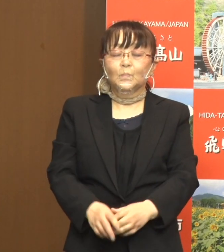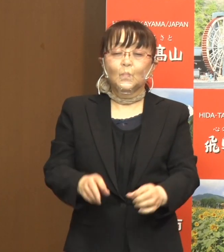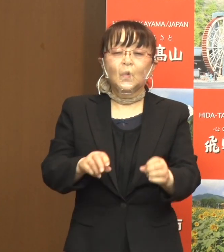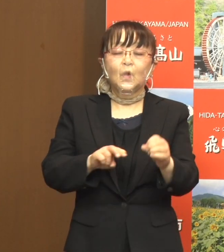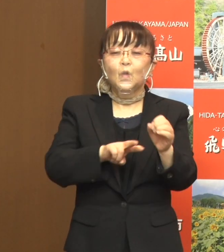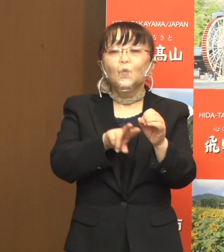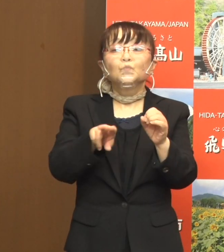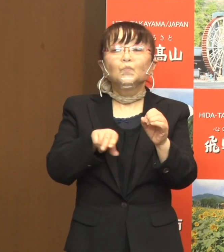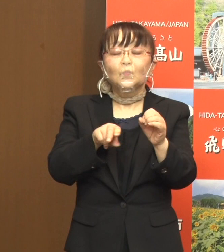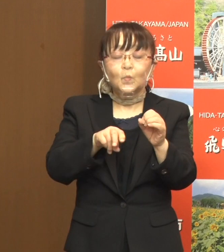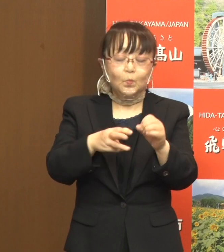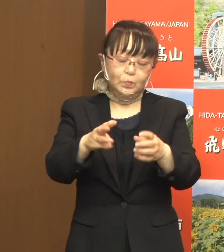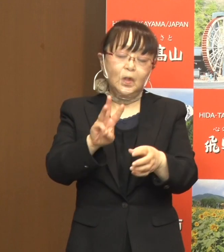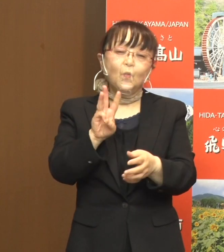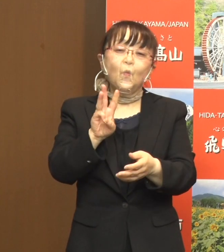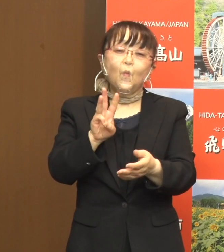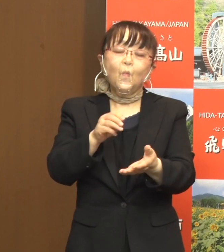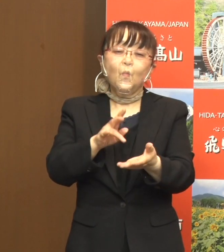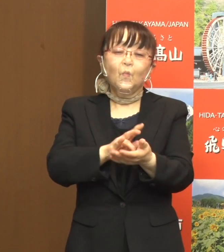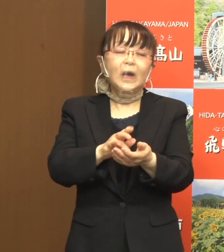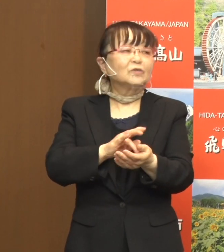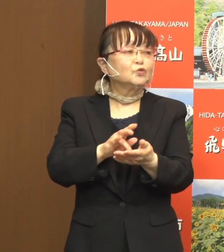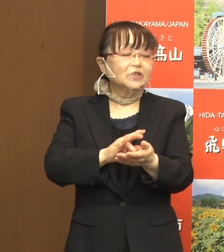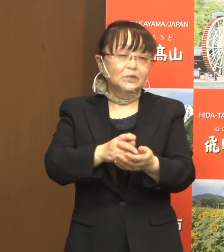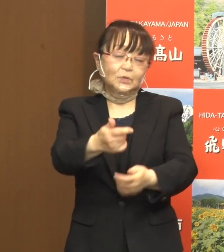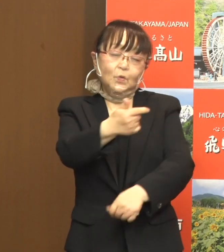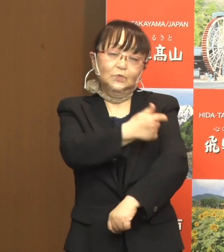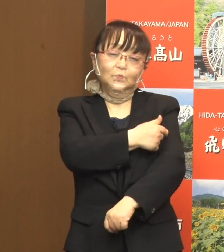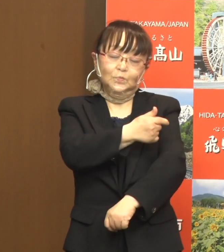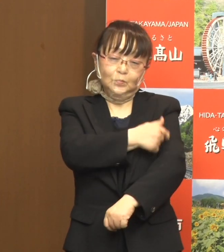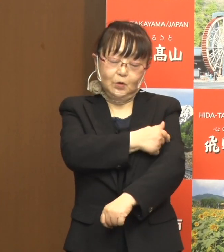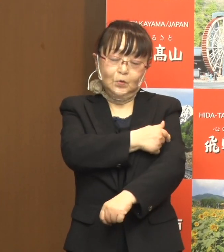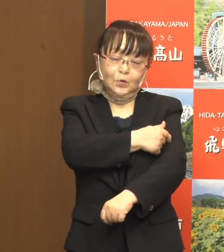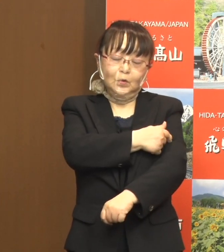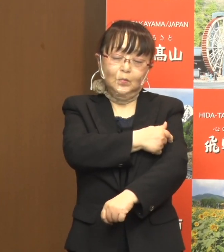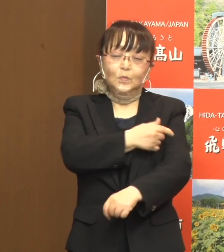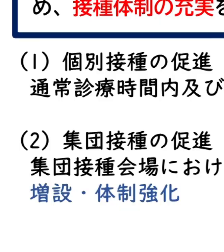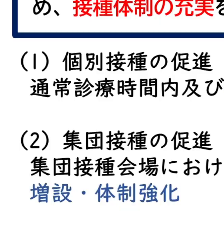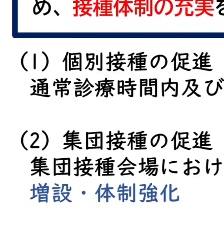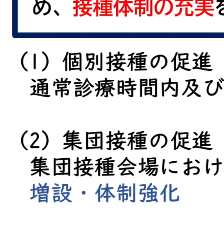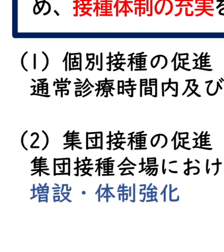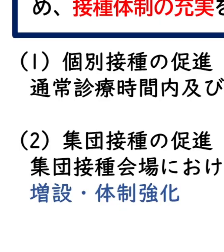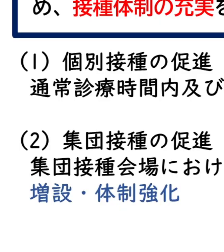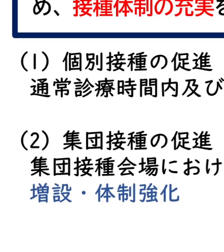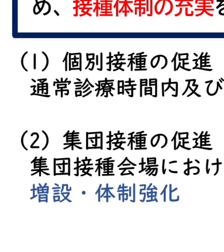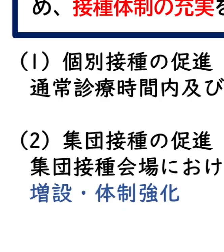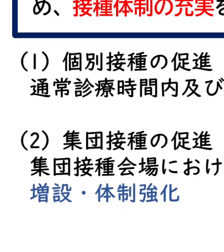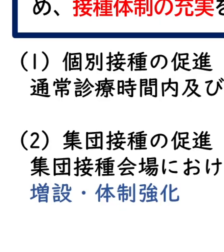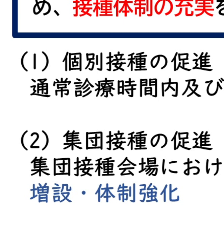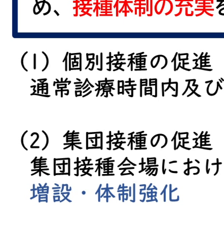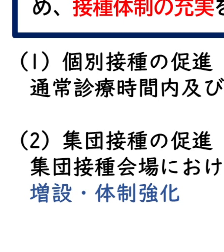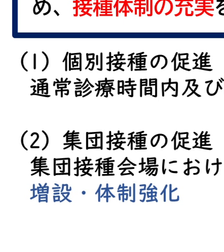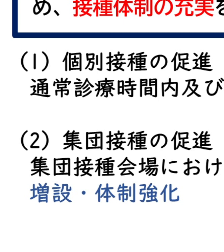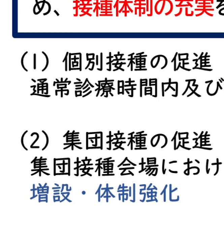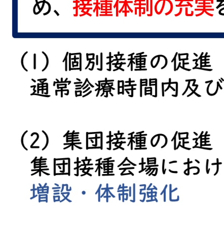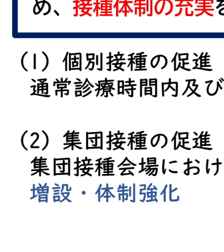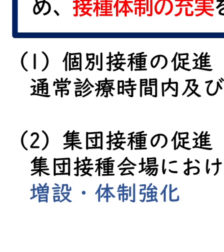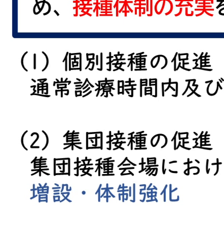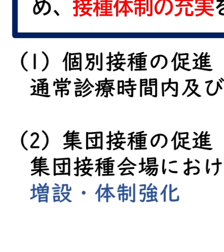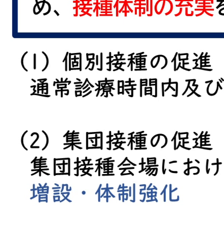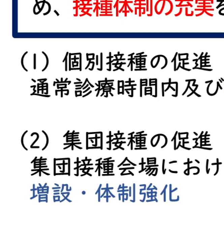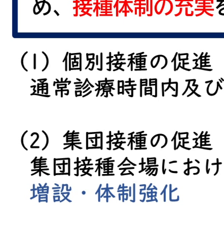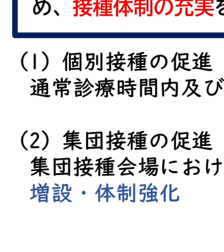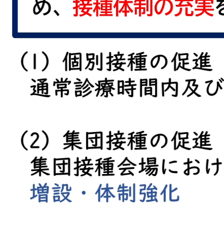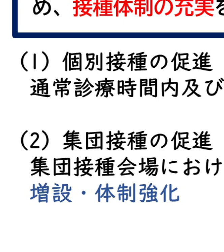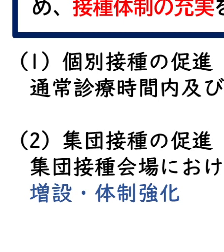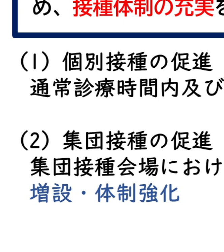殻ワクチンの接種速品の関係でございます市では新型コロナウイルスワクチンを